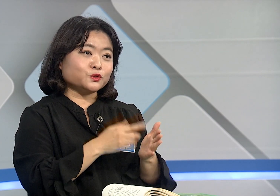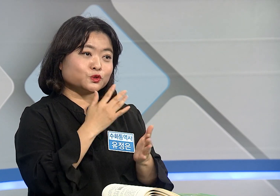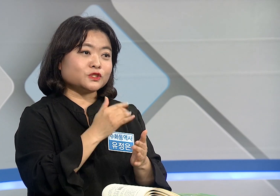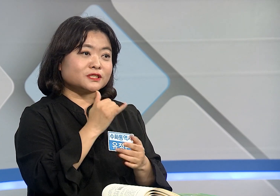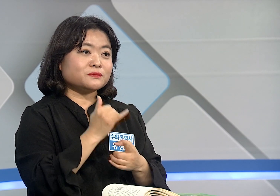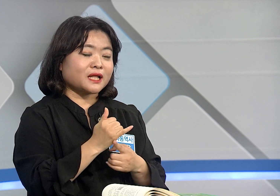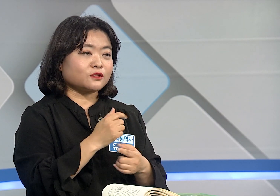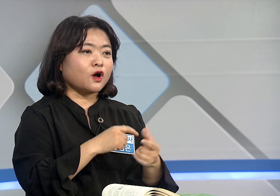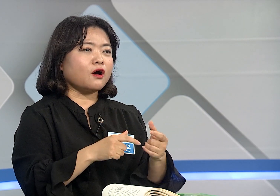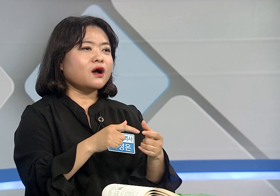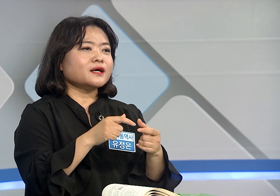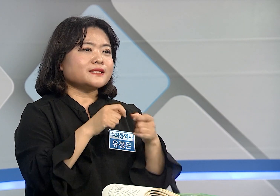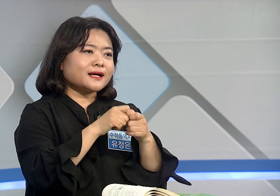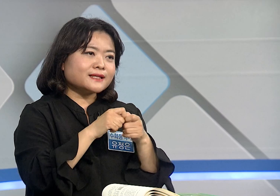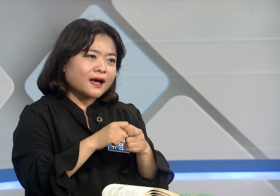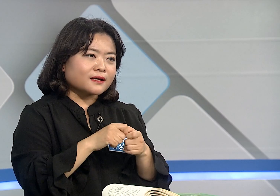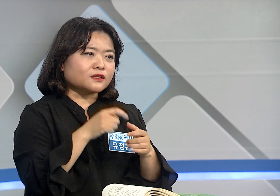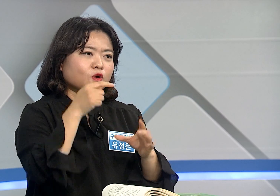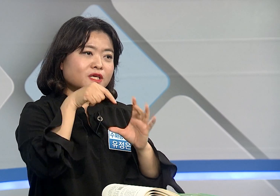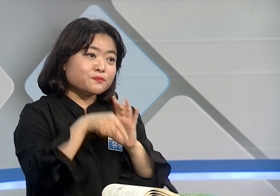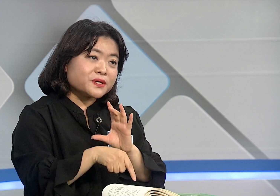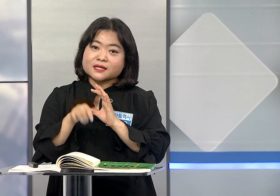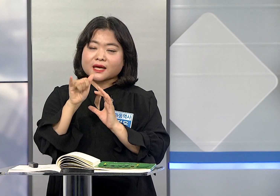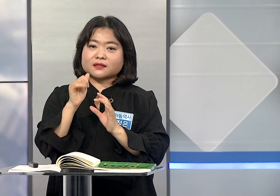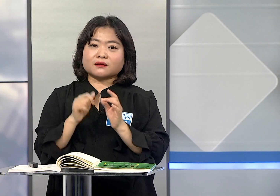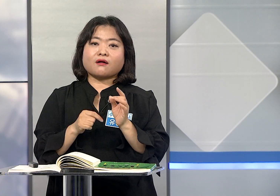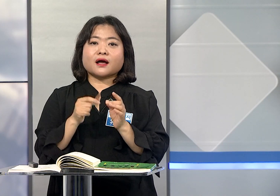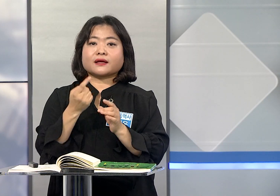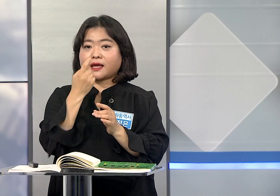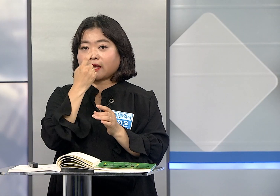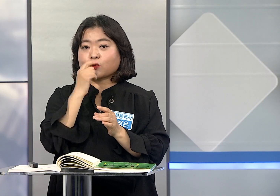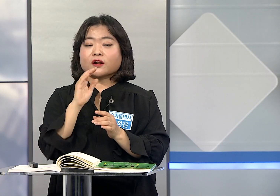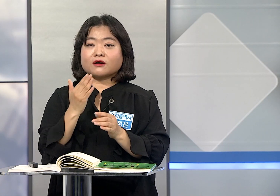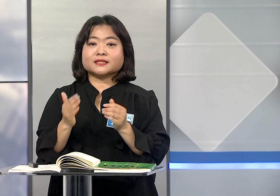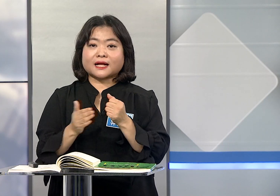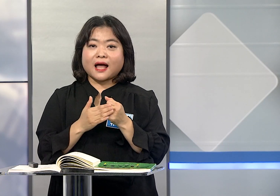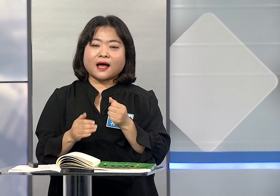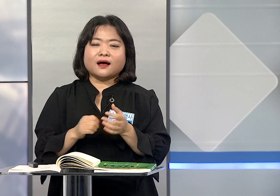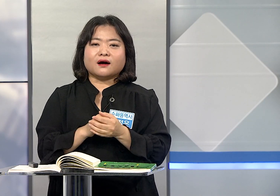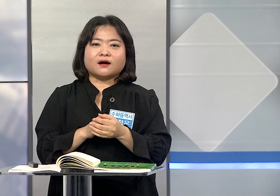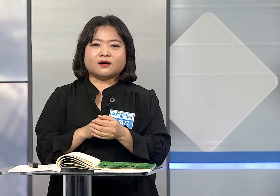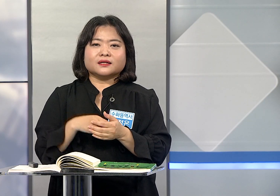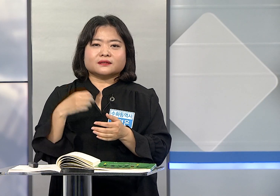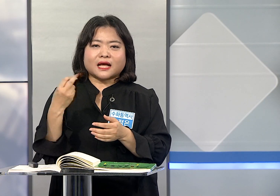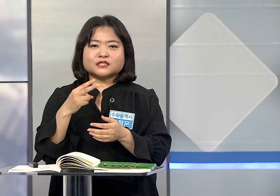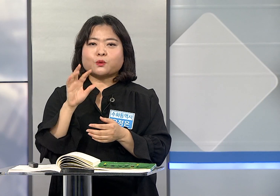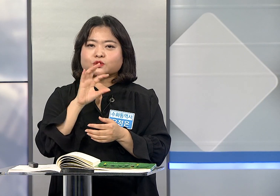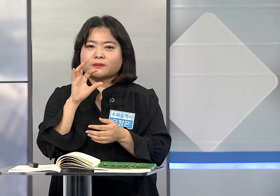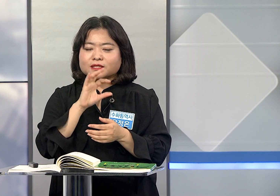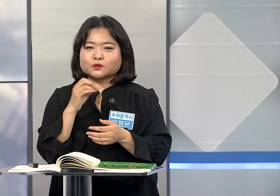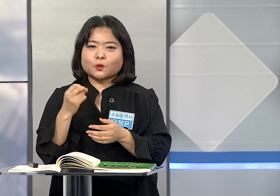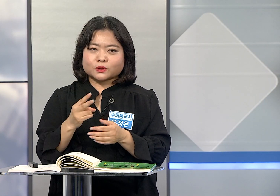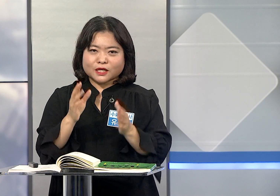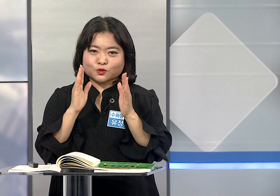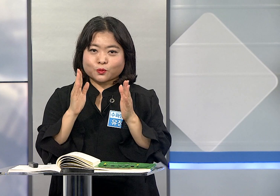수도 있습니다. 더 상세하게, 더 깊이 있게 들어가게 될 거니까 다시 복습하시고 다시